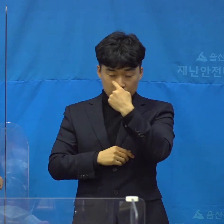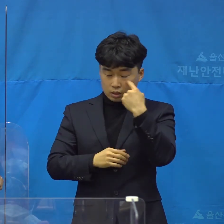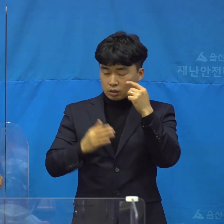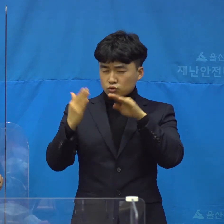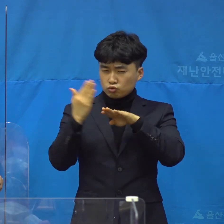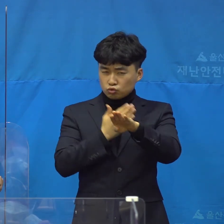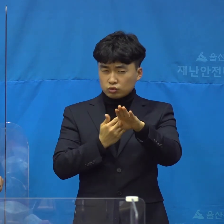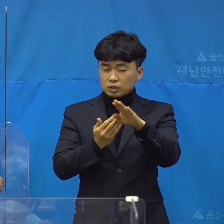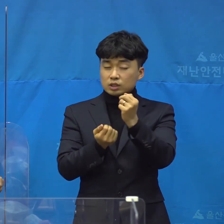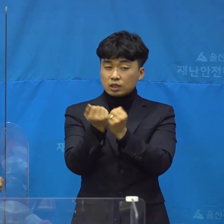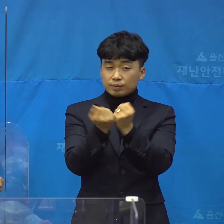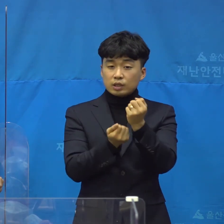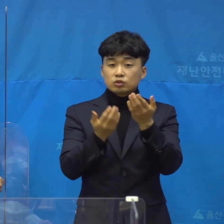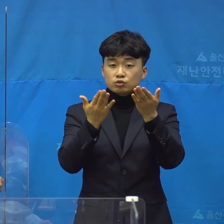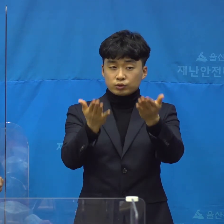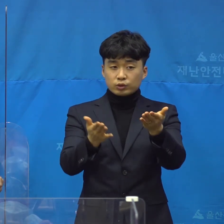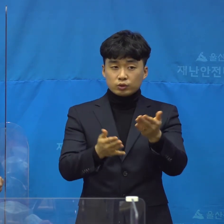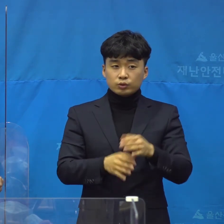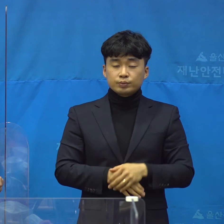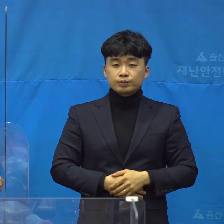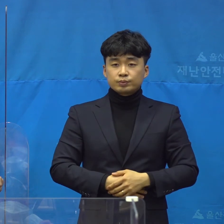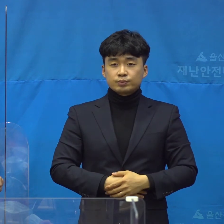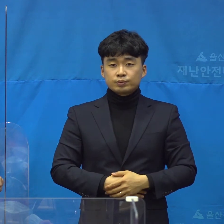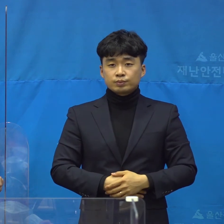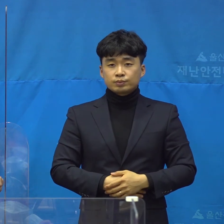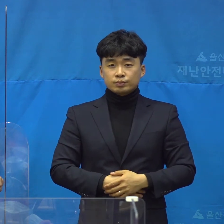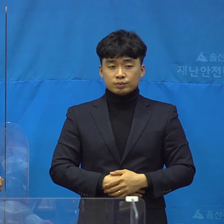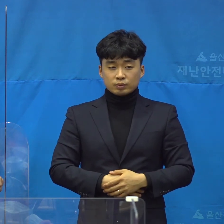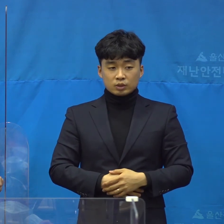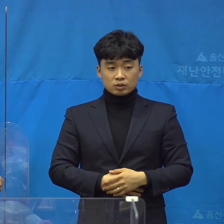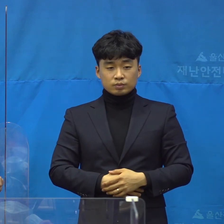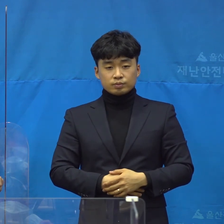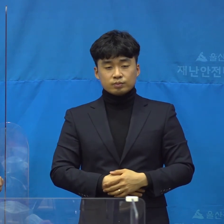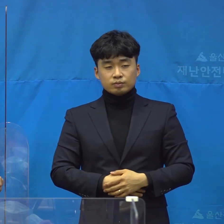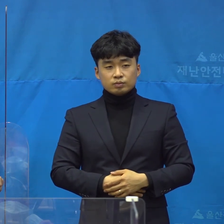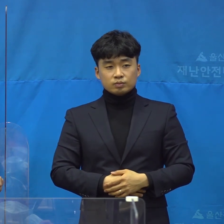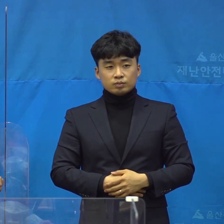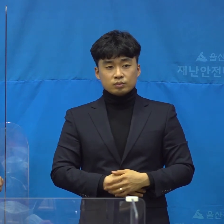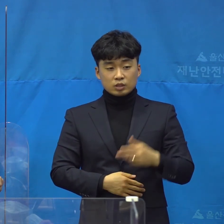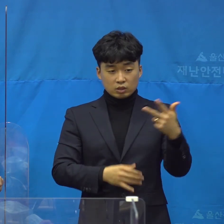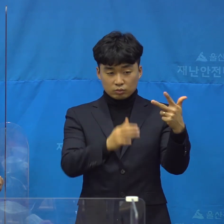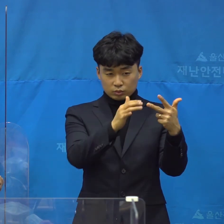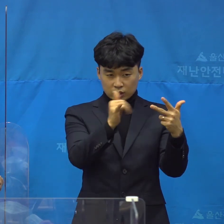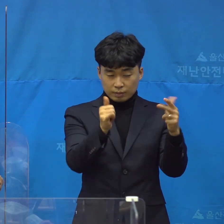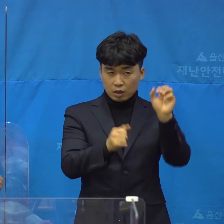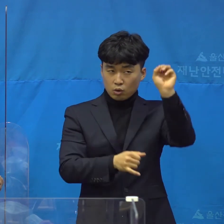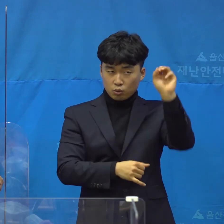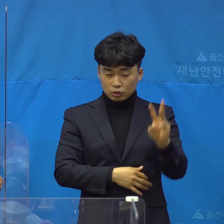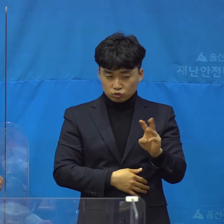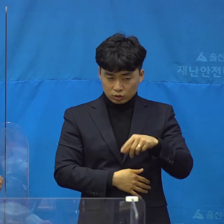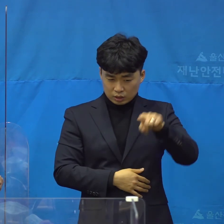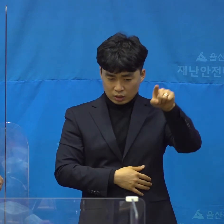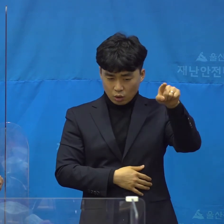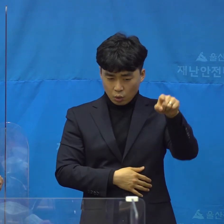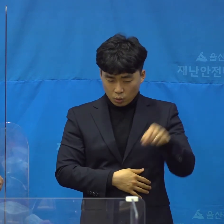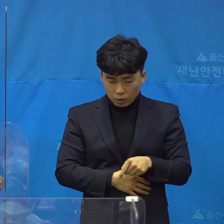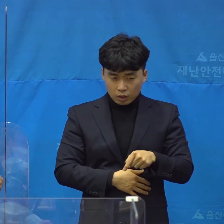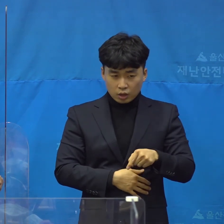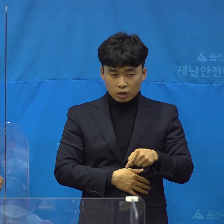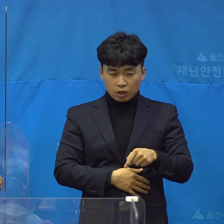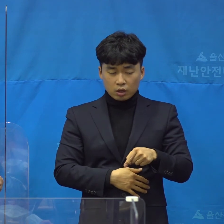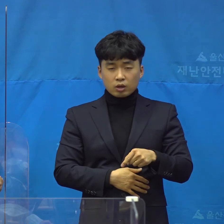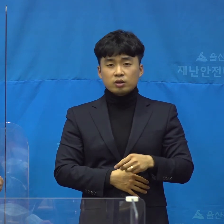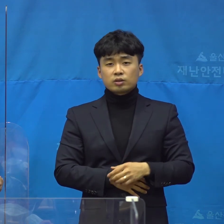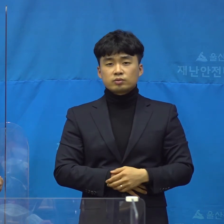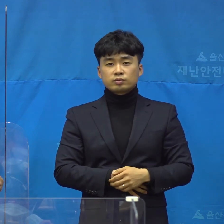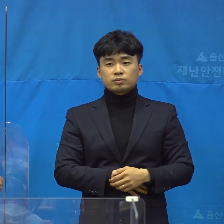해서 전화로 알려드리고 그 다음에 그분들이 광주를 갔다 온 사실이 이제 916번